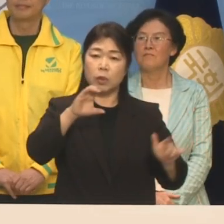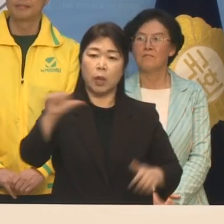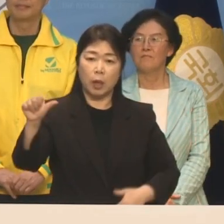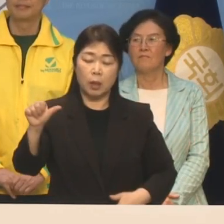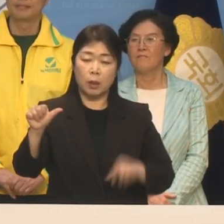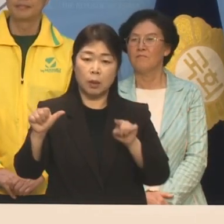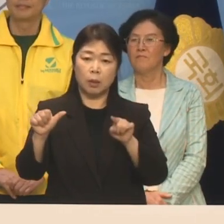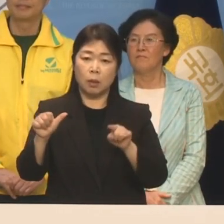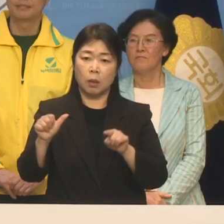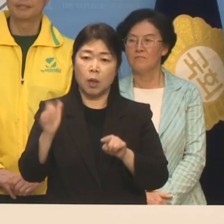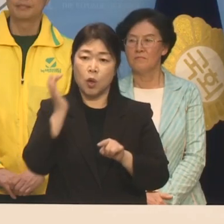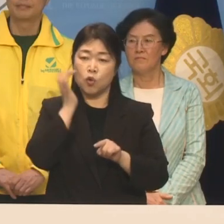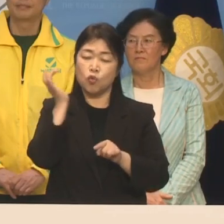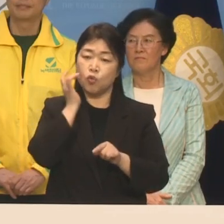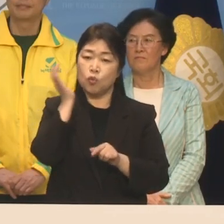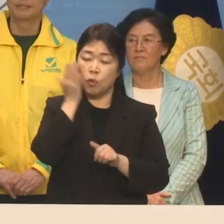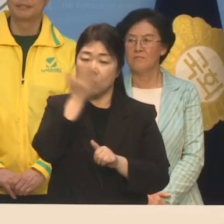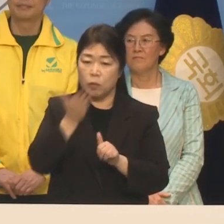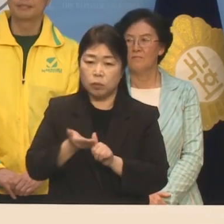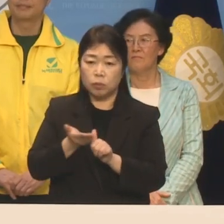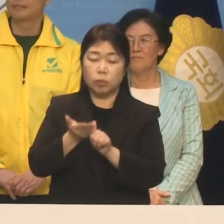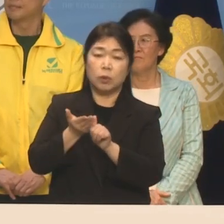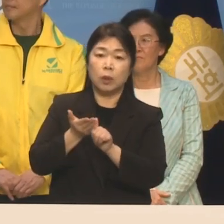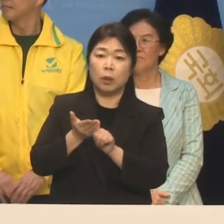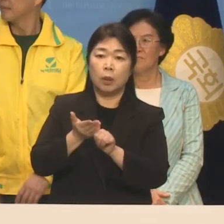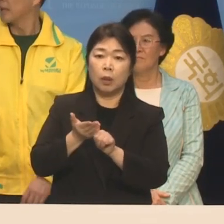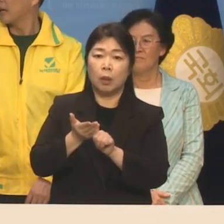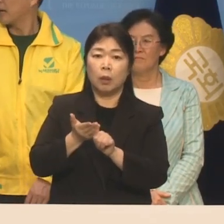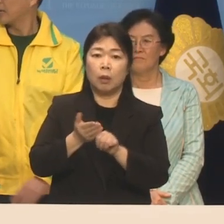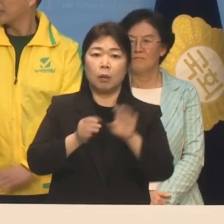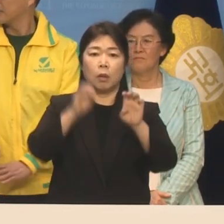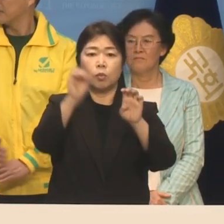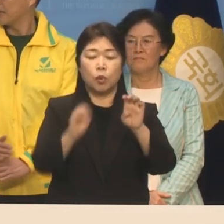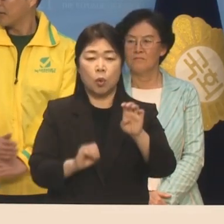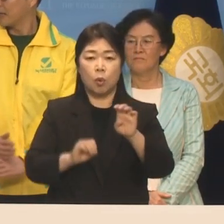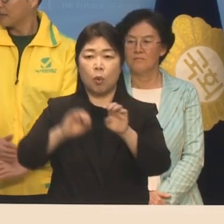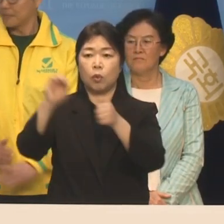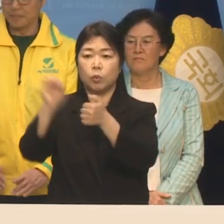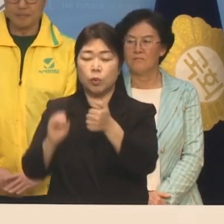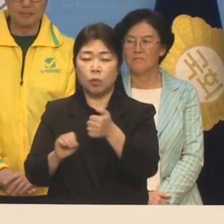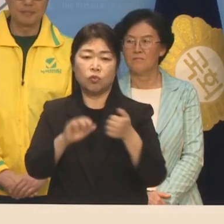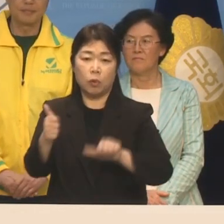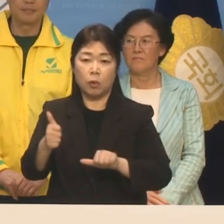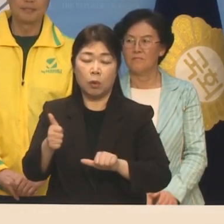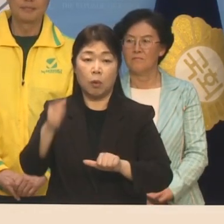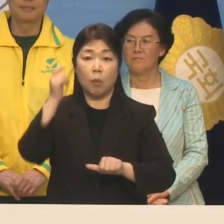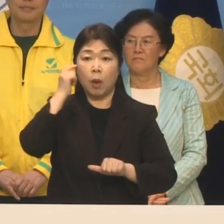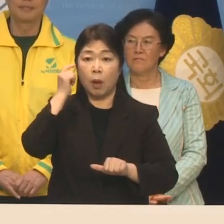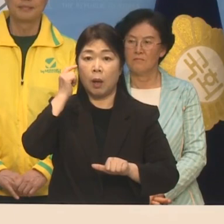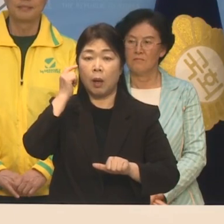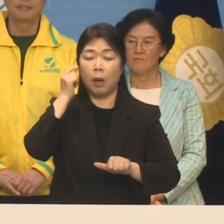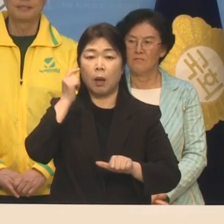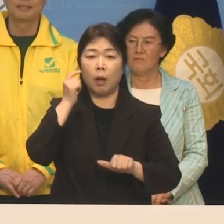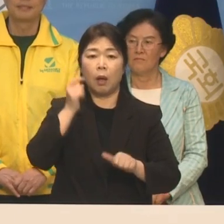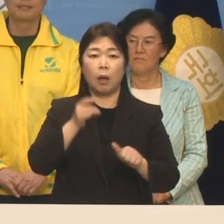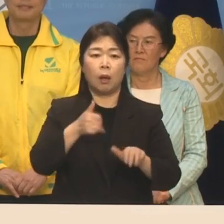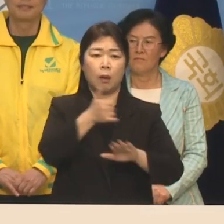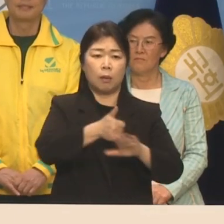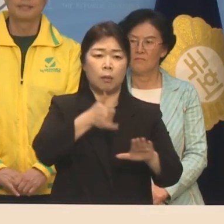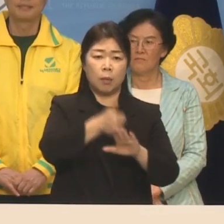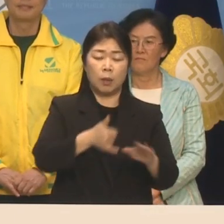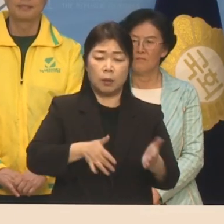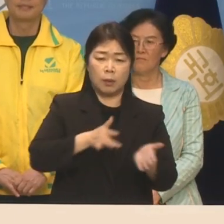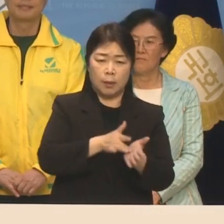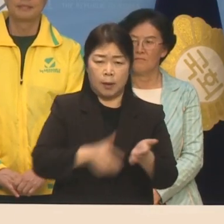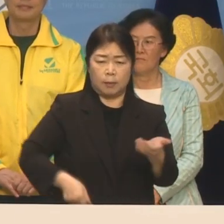죽었습니다. 원인은 농약 살충제와 휴대전화 전자파라고 규명이 되고